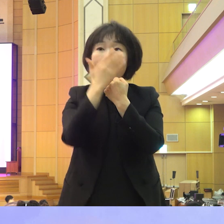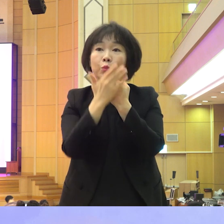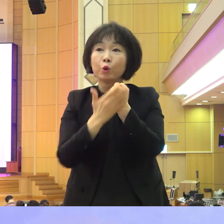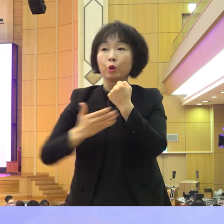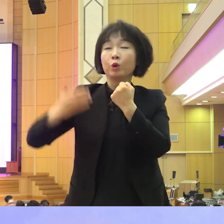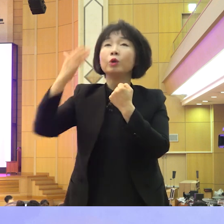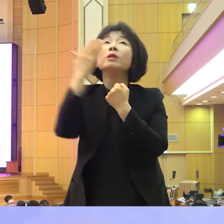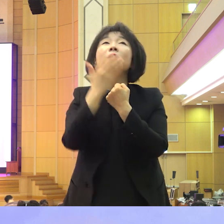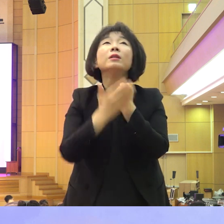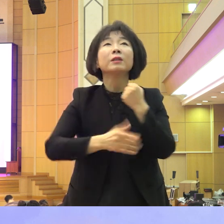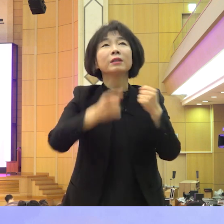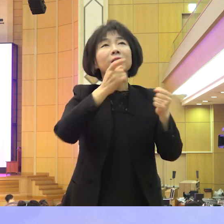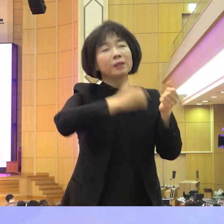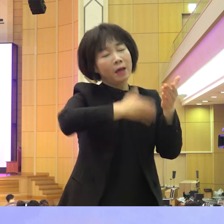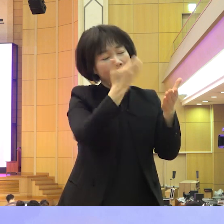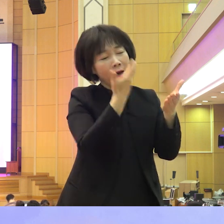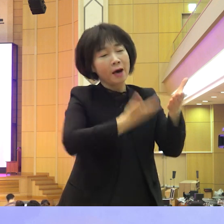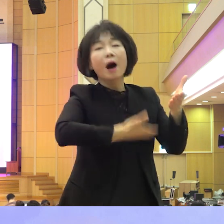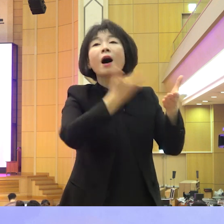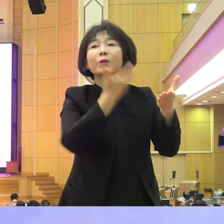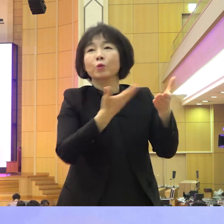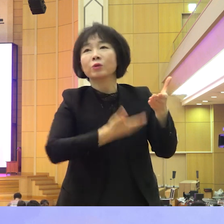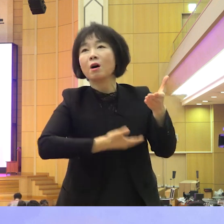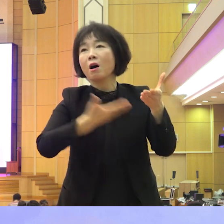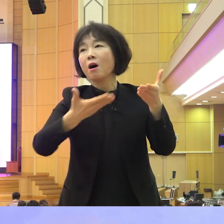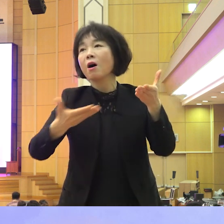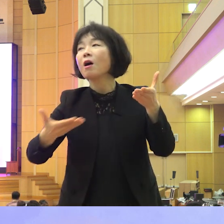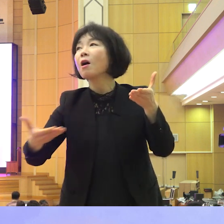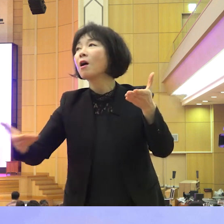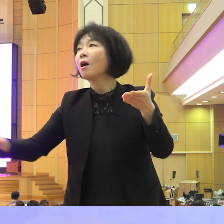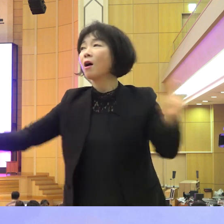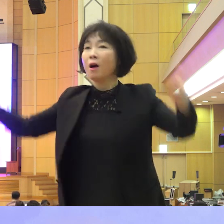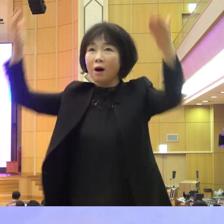은혜의 강물 흐르게